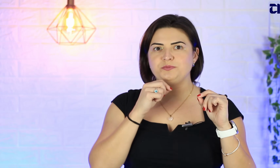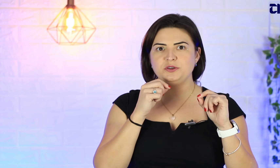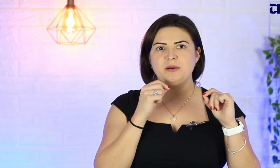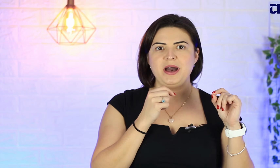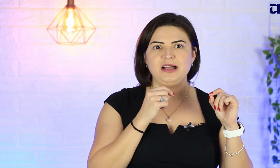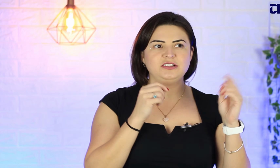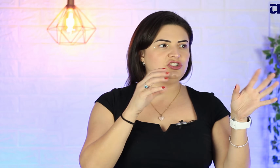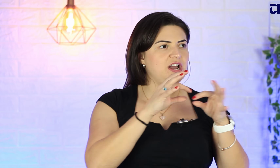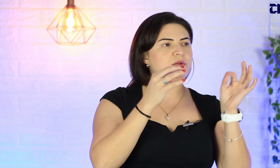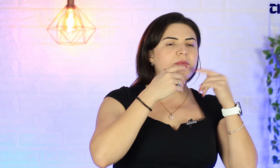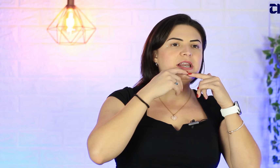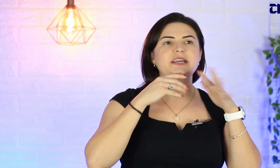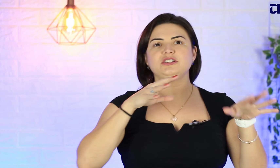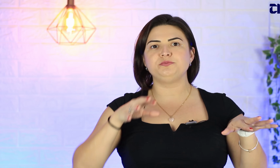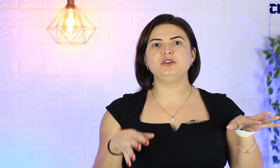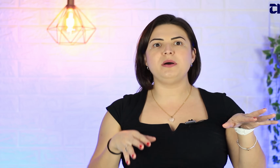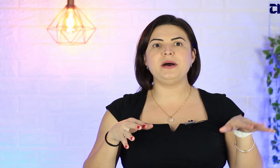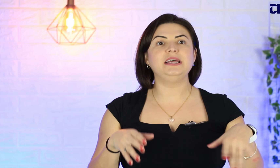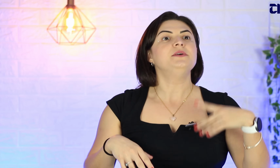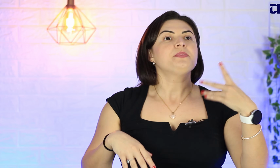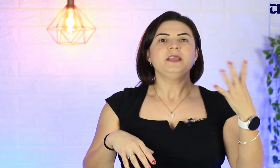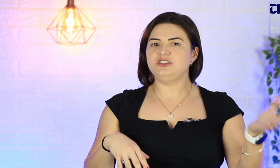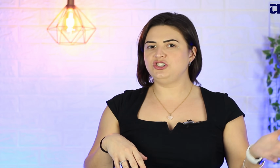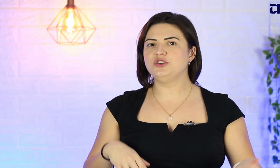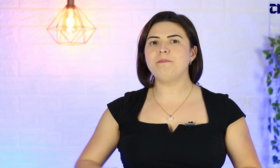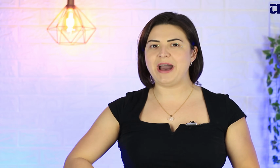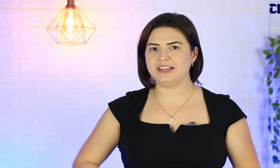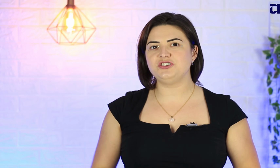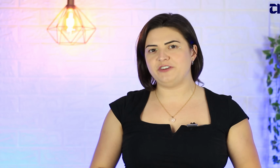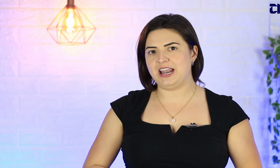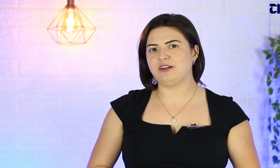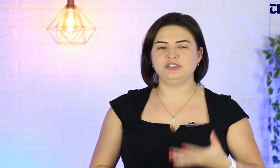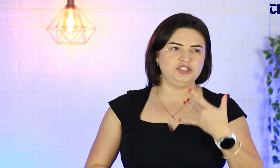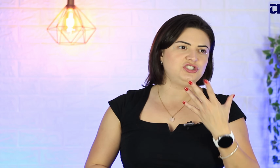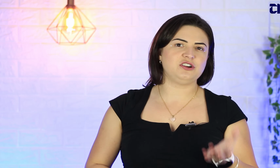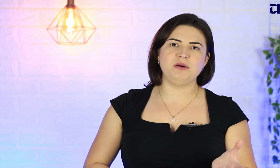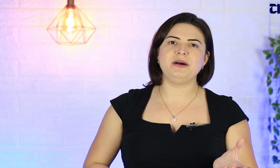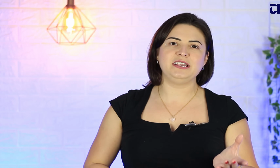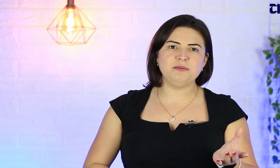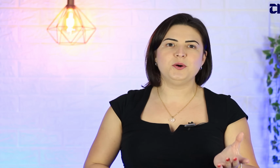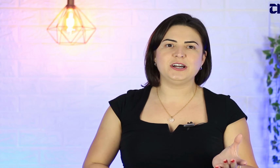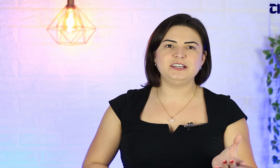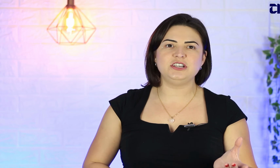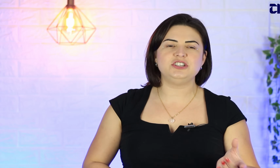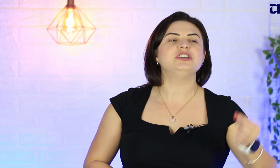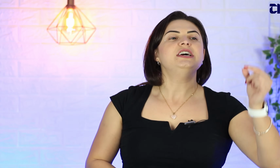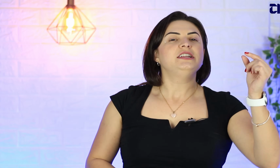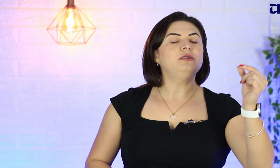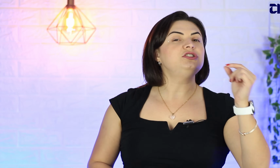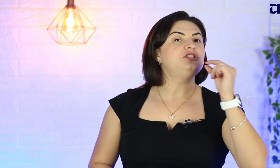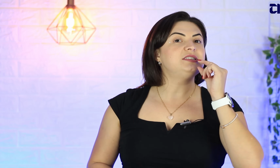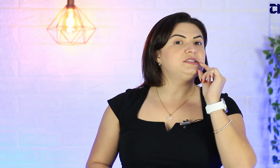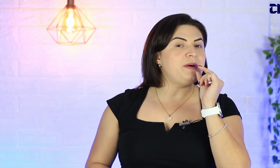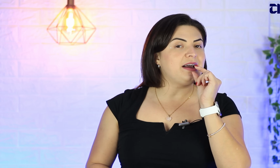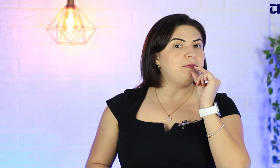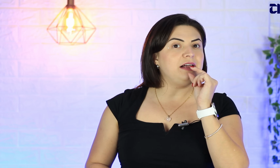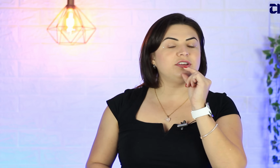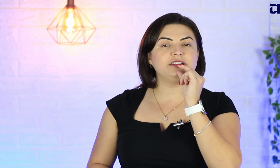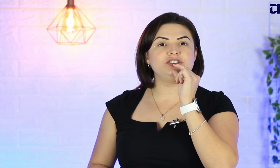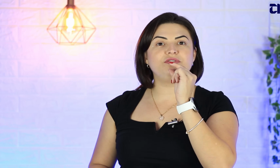chupando uma bala, a gente abre uma balinha, tá chupando uma bala, a gente não para de falar quando a gente tá com uma bala na boca, né, gente? Então, a gente, às vezes, pega a bala, o que que a gente